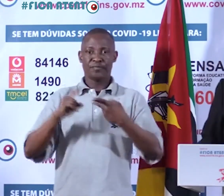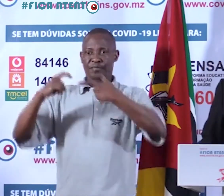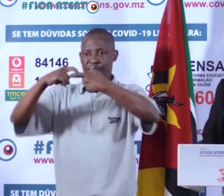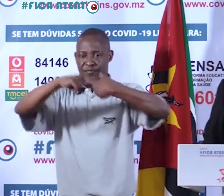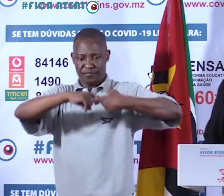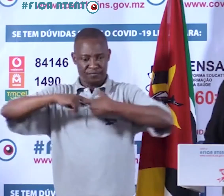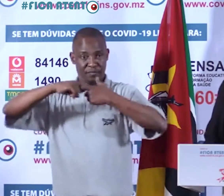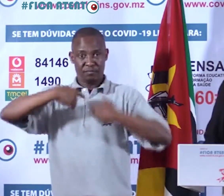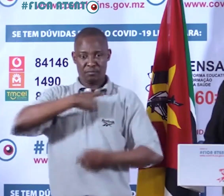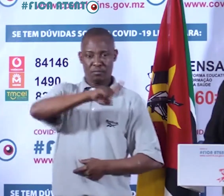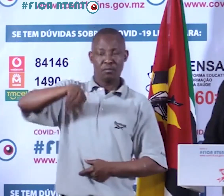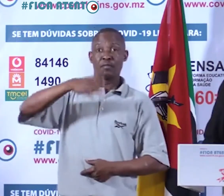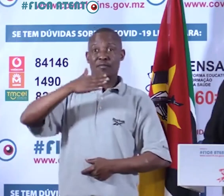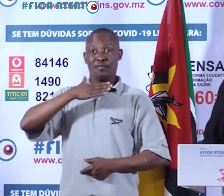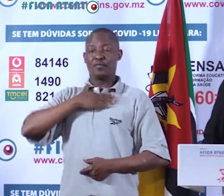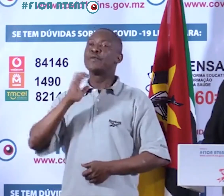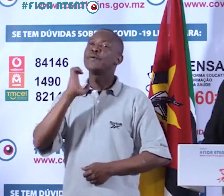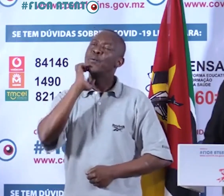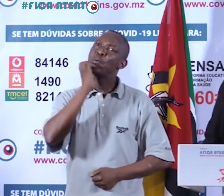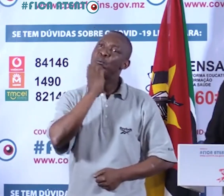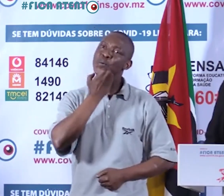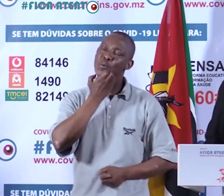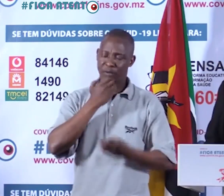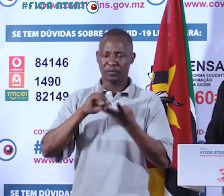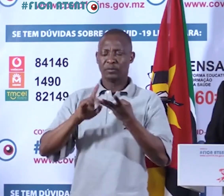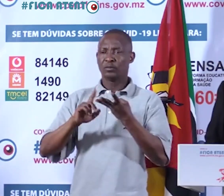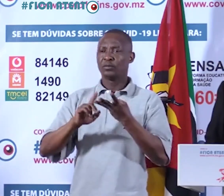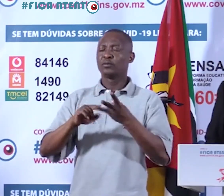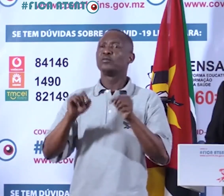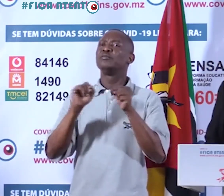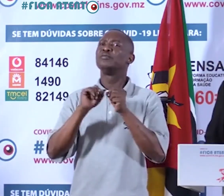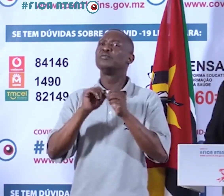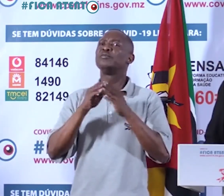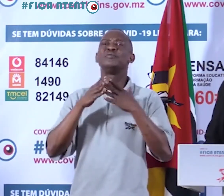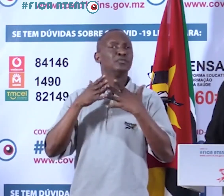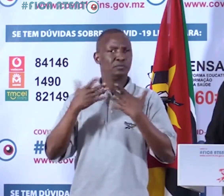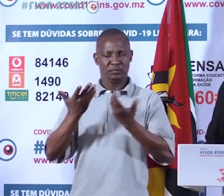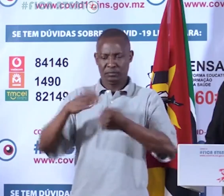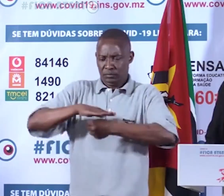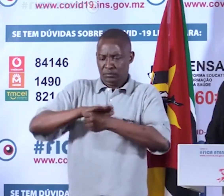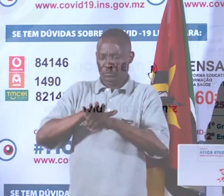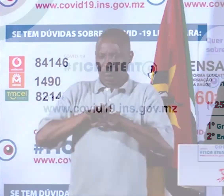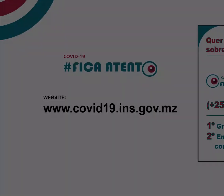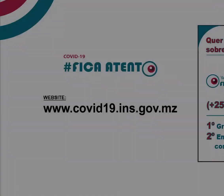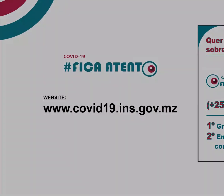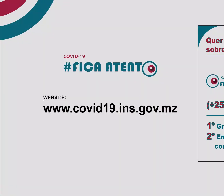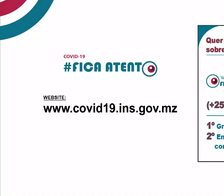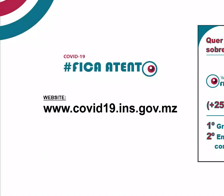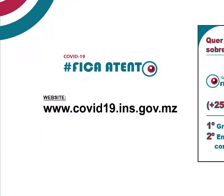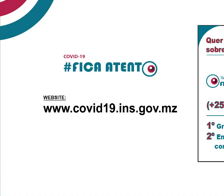contribuir para que a pandemia do Covid-19 fique controlada no nosso país.